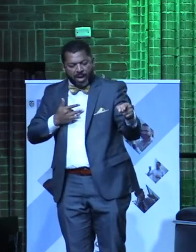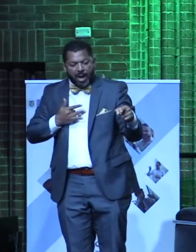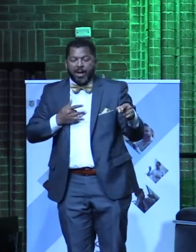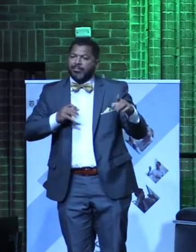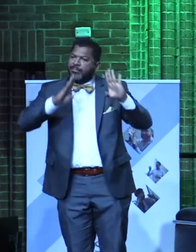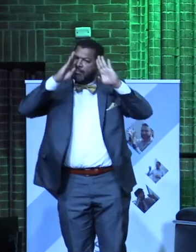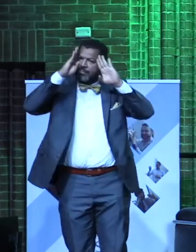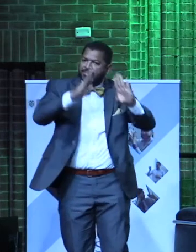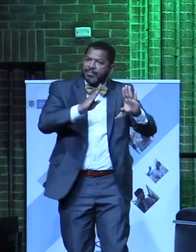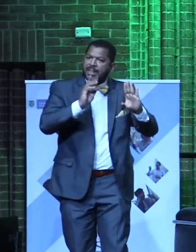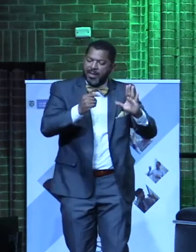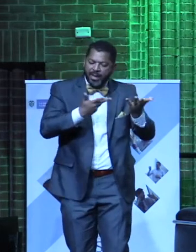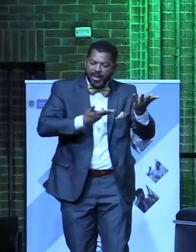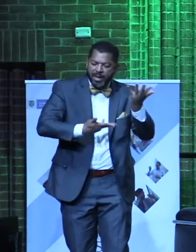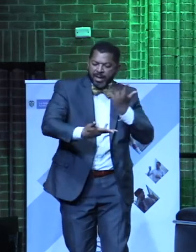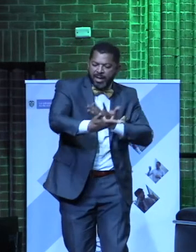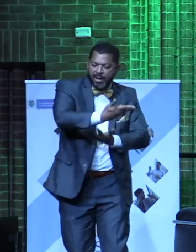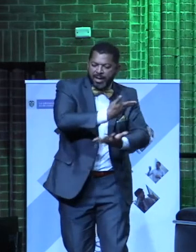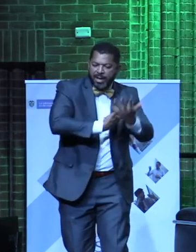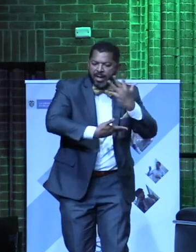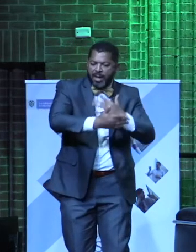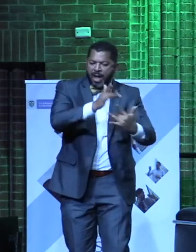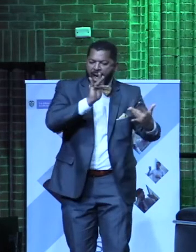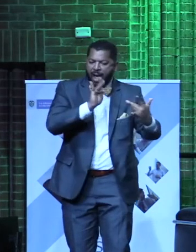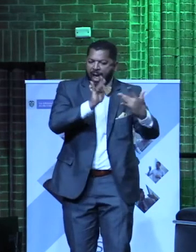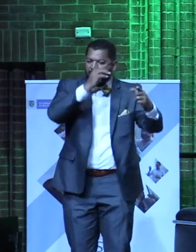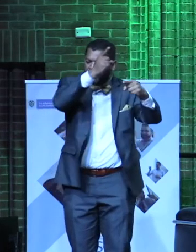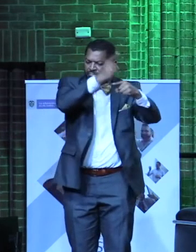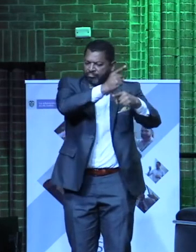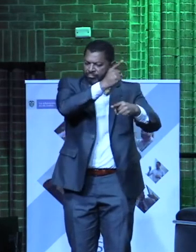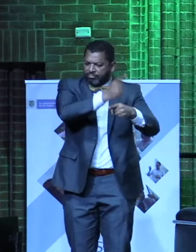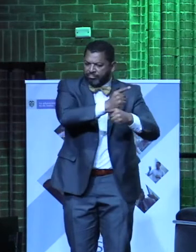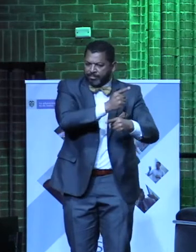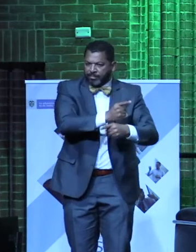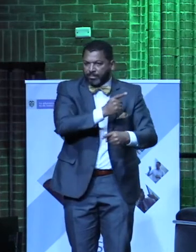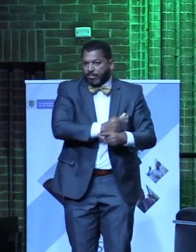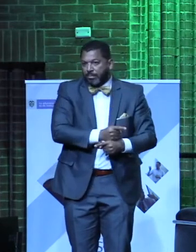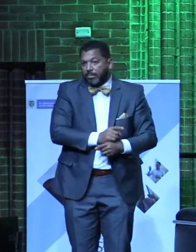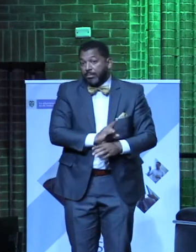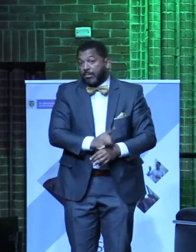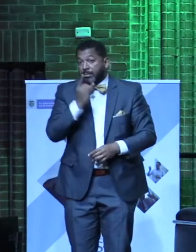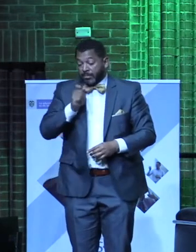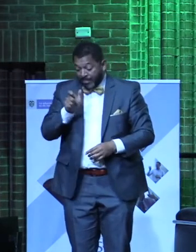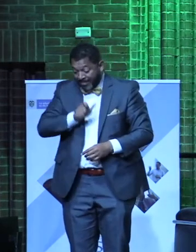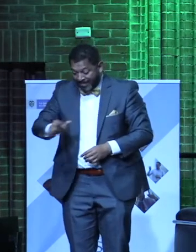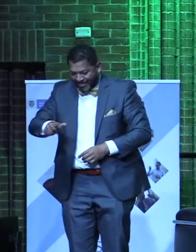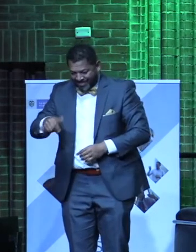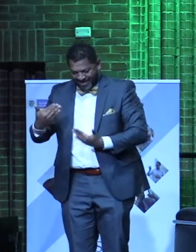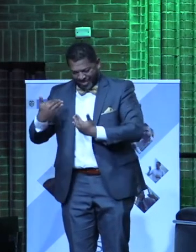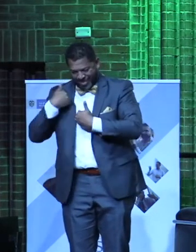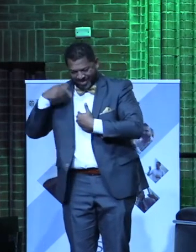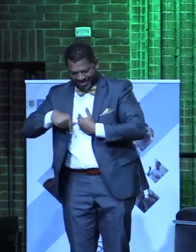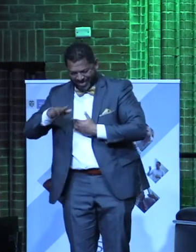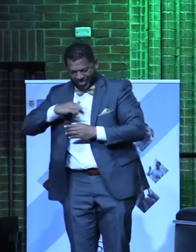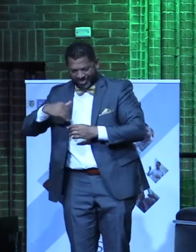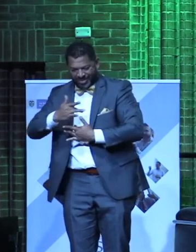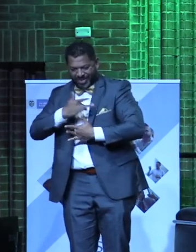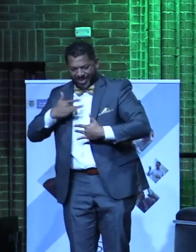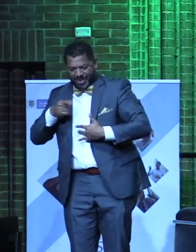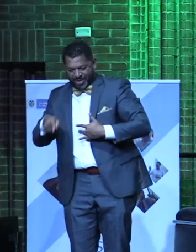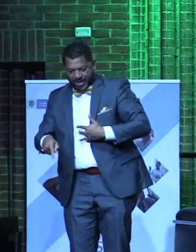ese diálogo y esa comunicación entre no solamente el talento humano en salud, sino el